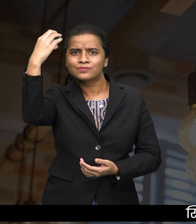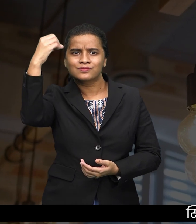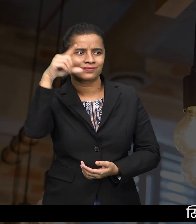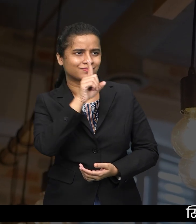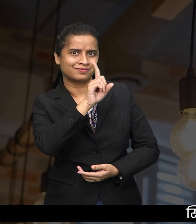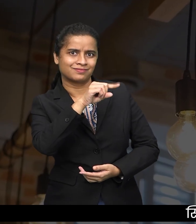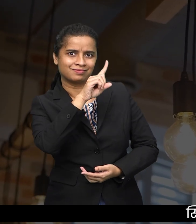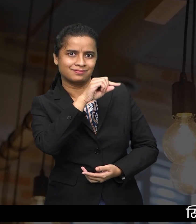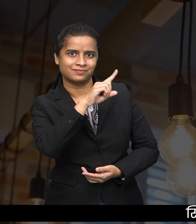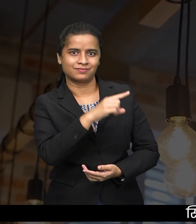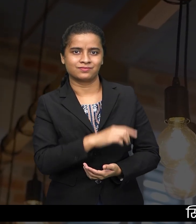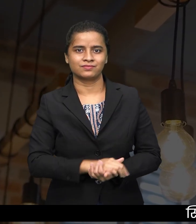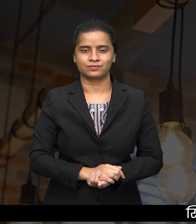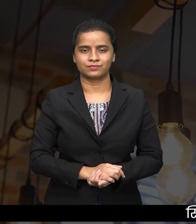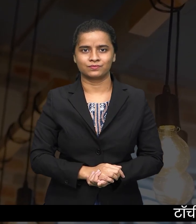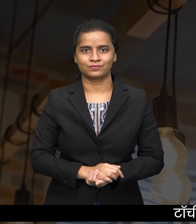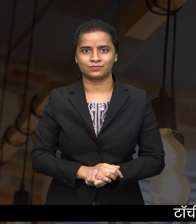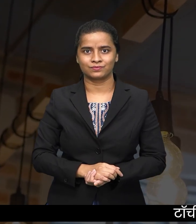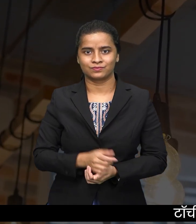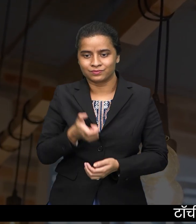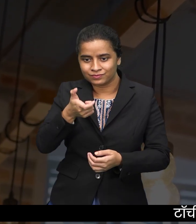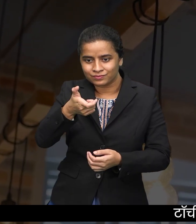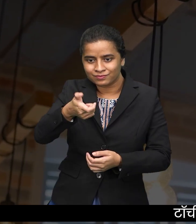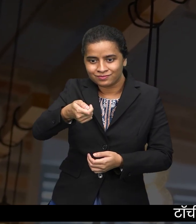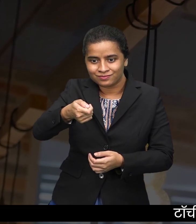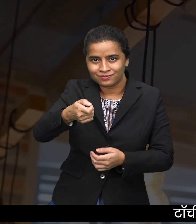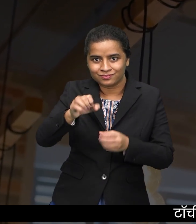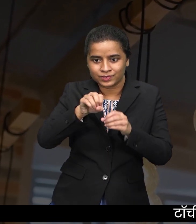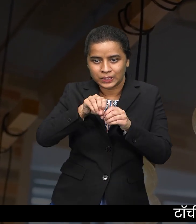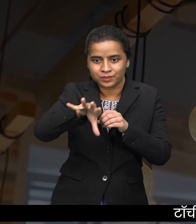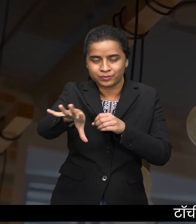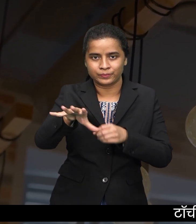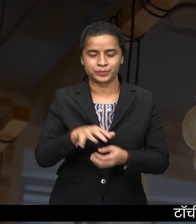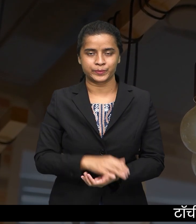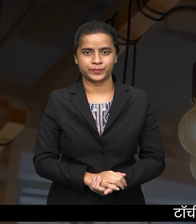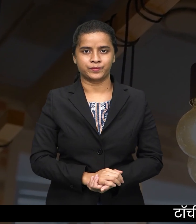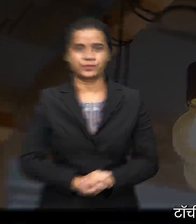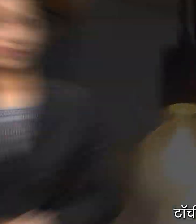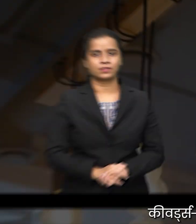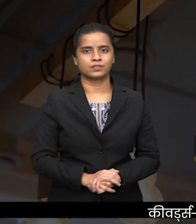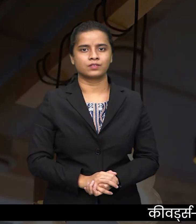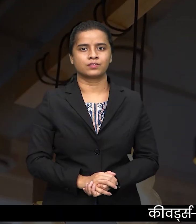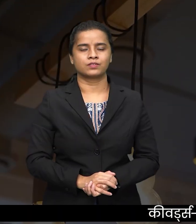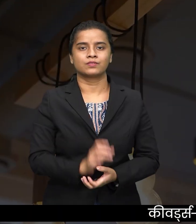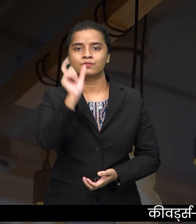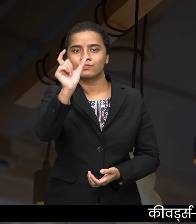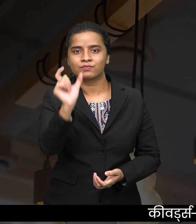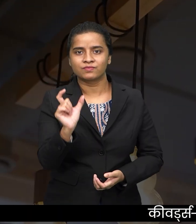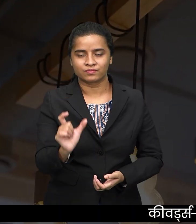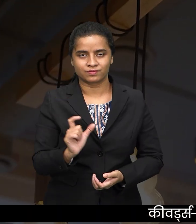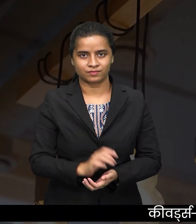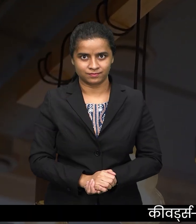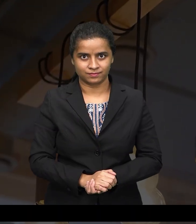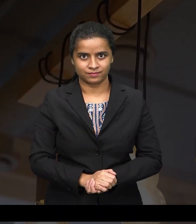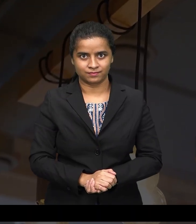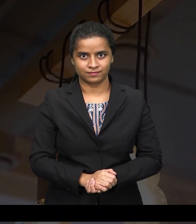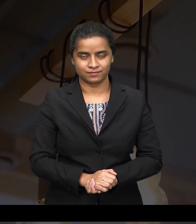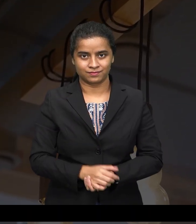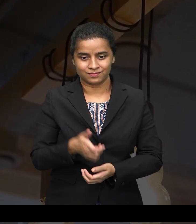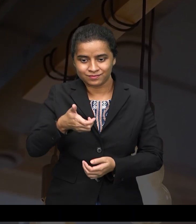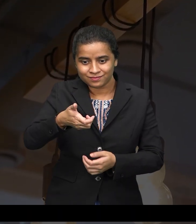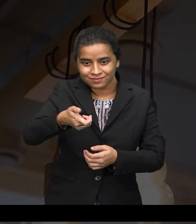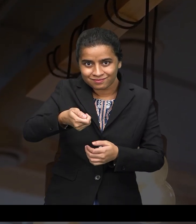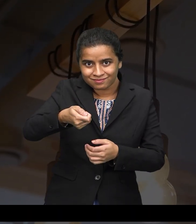स्विच म्हणजेच खटका, टॉर्च लाईट, विजेरी. अति महत्त्वाचे शब्द: